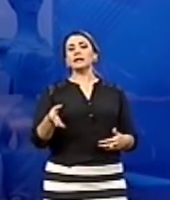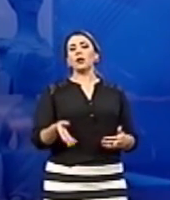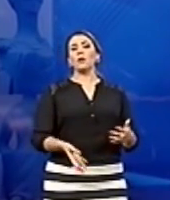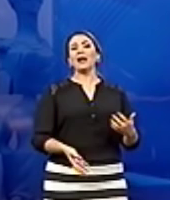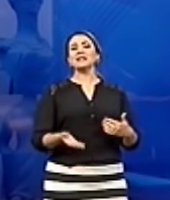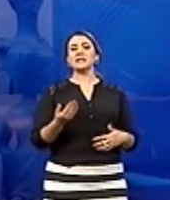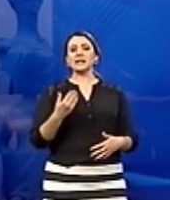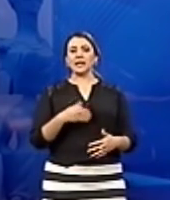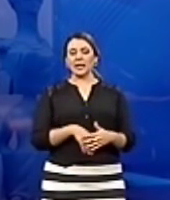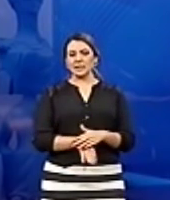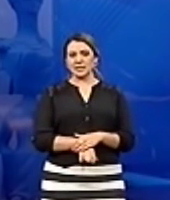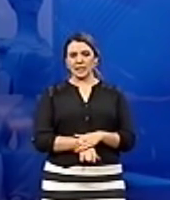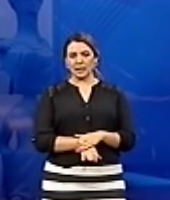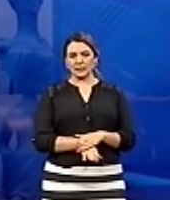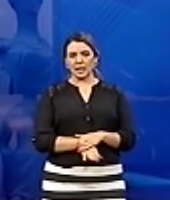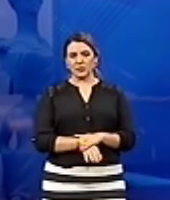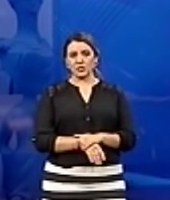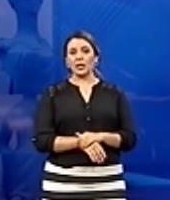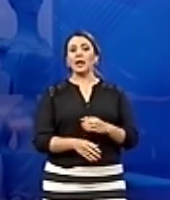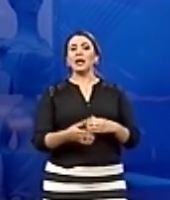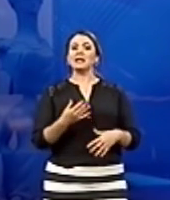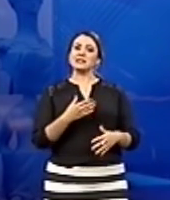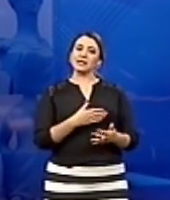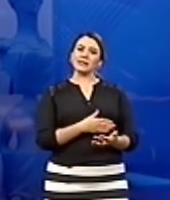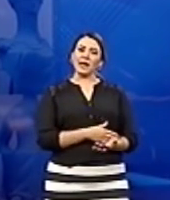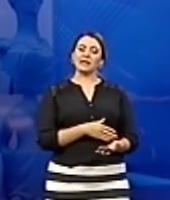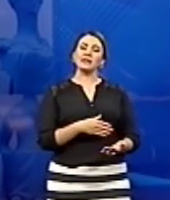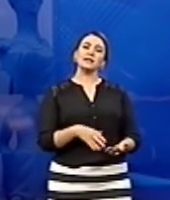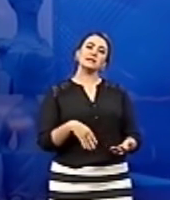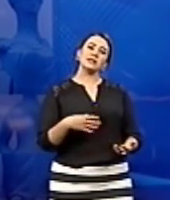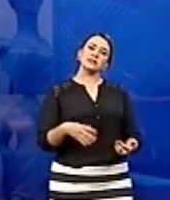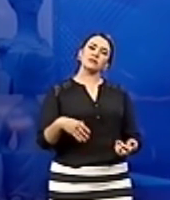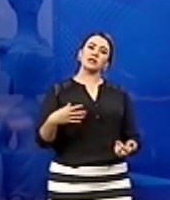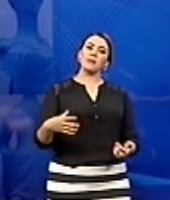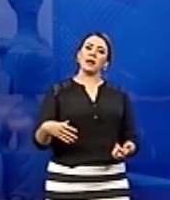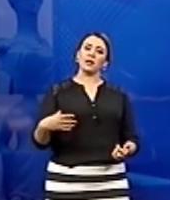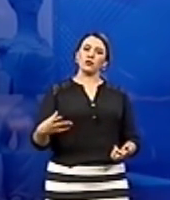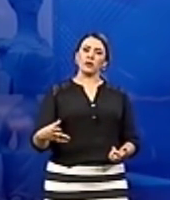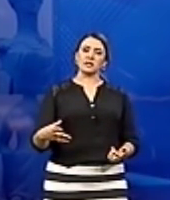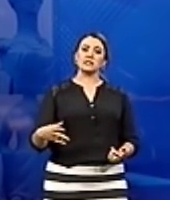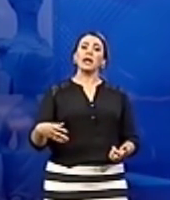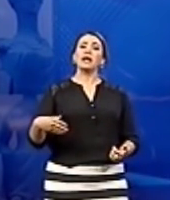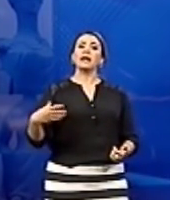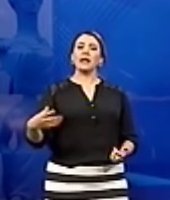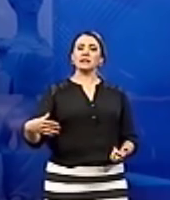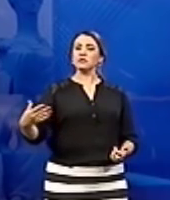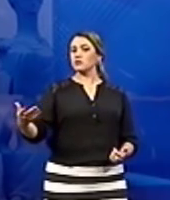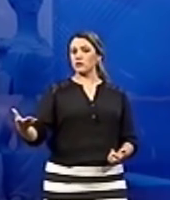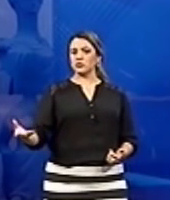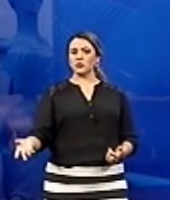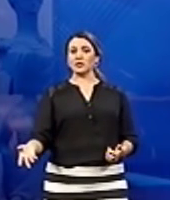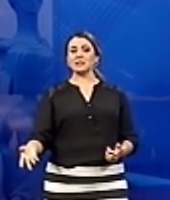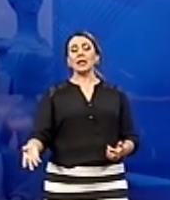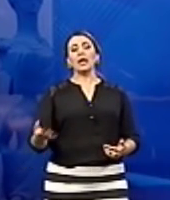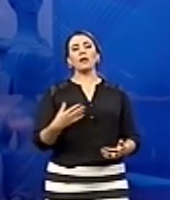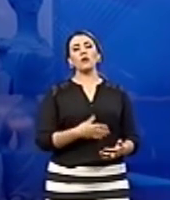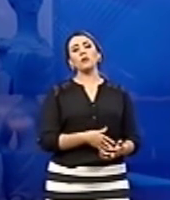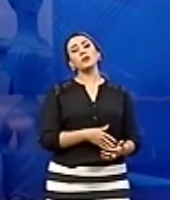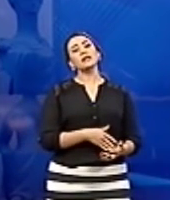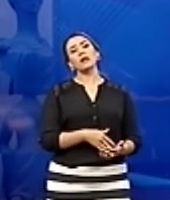Então, aceitar essa realidade, aceitar que existam trabalhadores nessas condições é